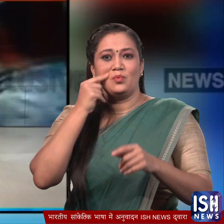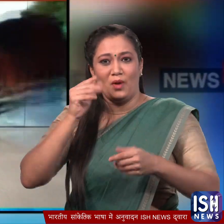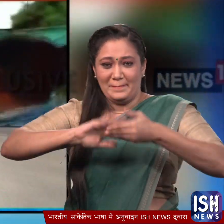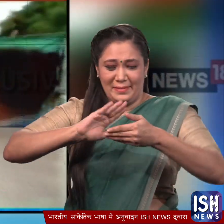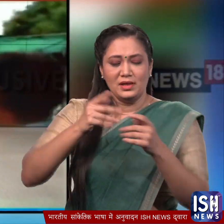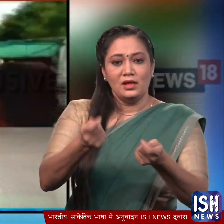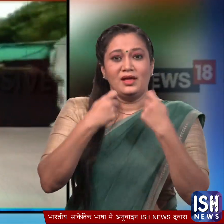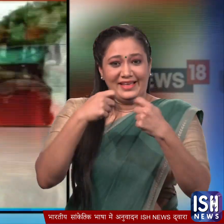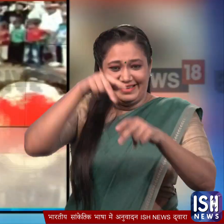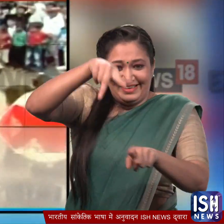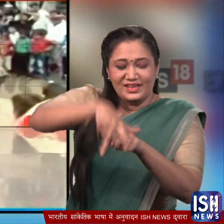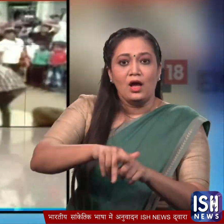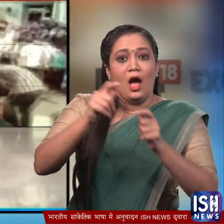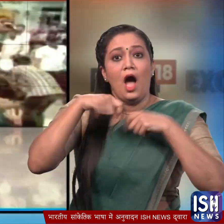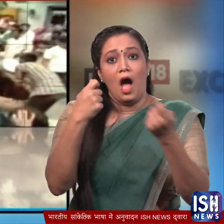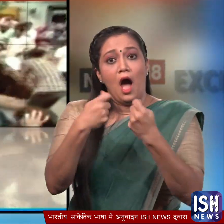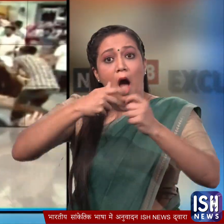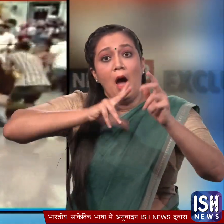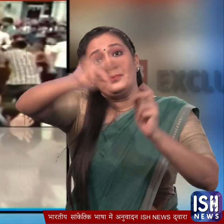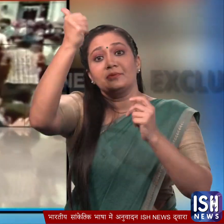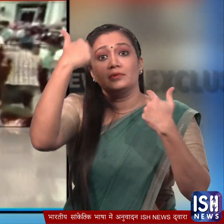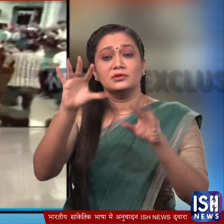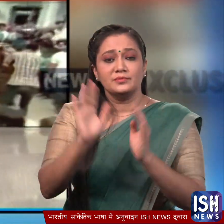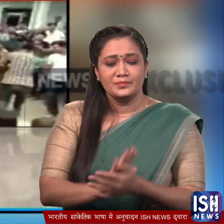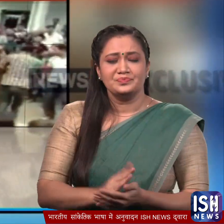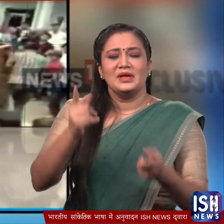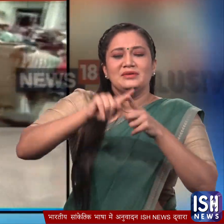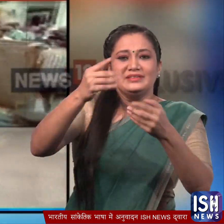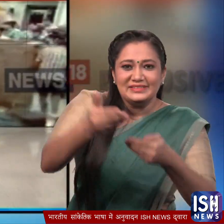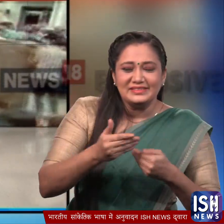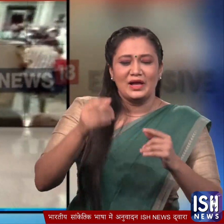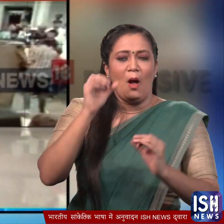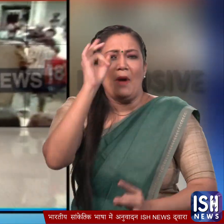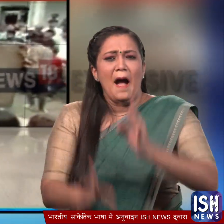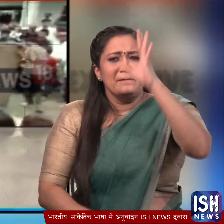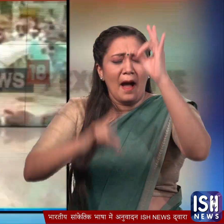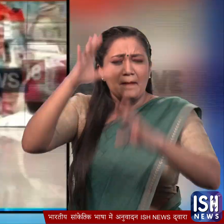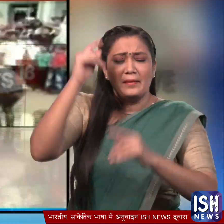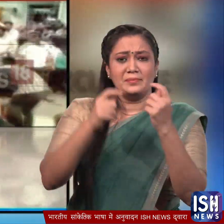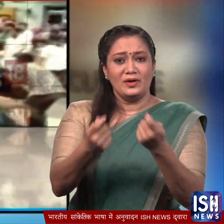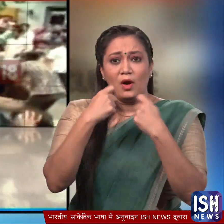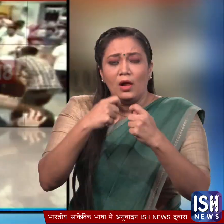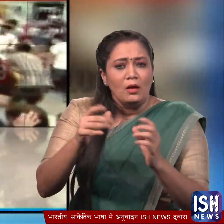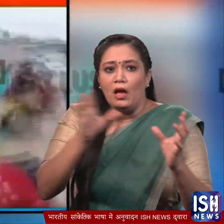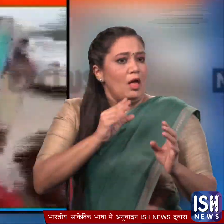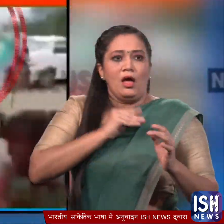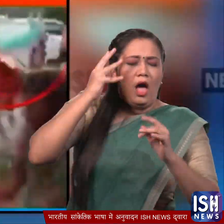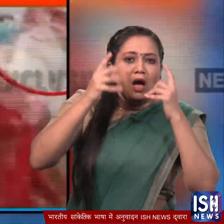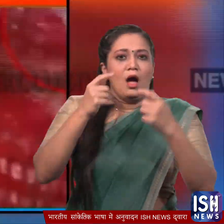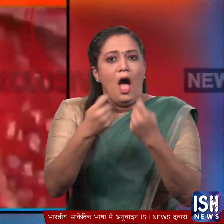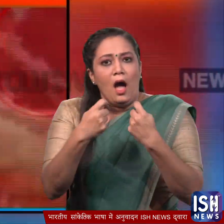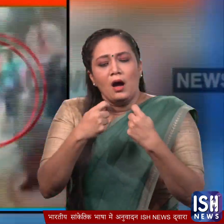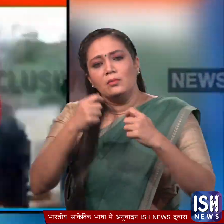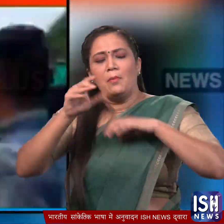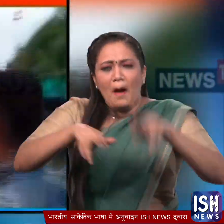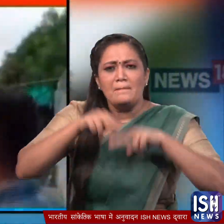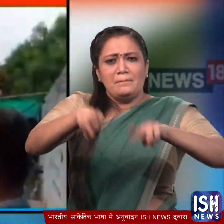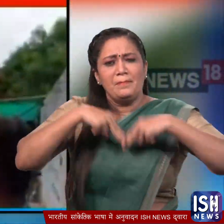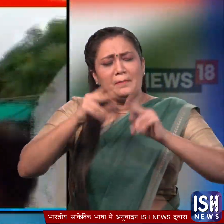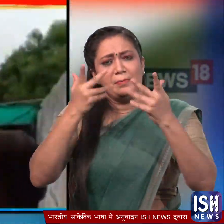और लड़के को चिन्हित किया गया था। बताया गया कि घटना के बाद ही दोनों आरोपी फरार हो गए, जिन्हें जल्द गिरफ्तार करने का भरोसा पुलिस ने